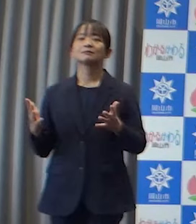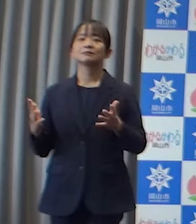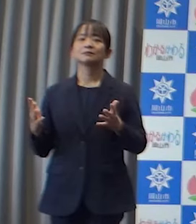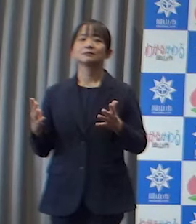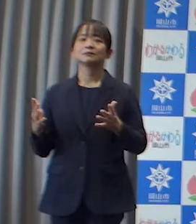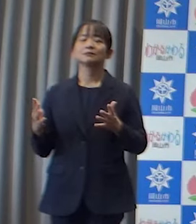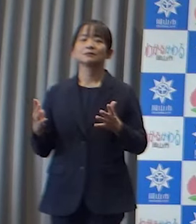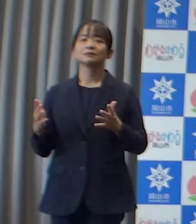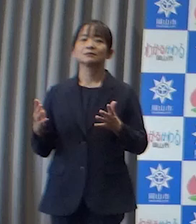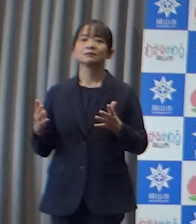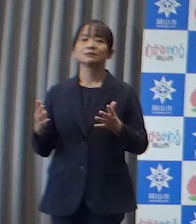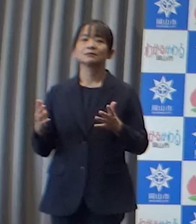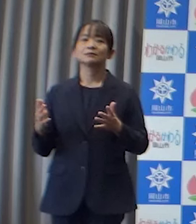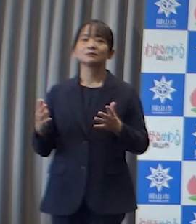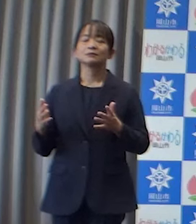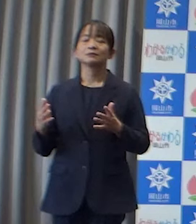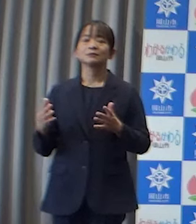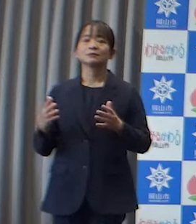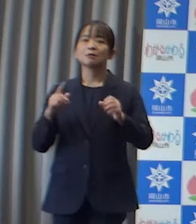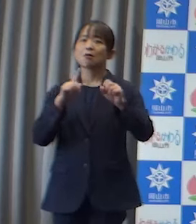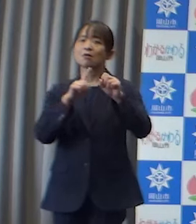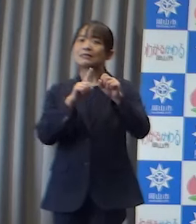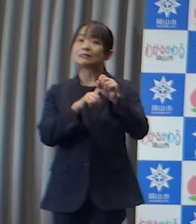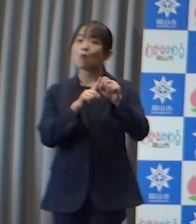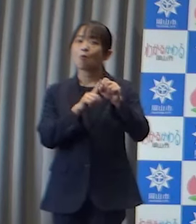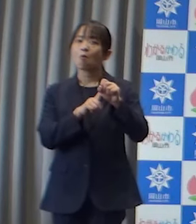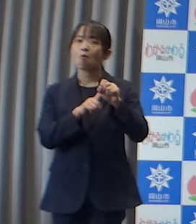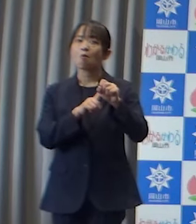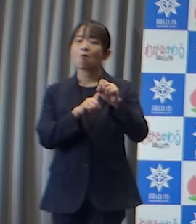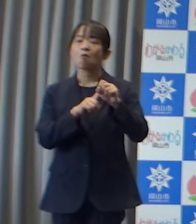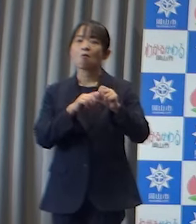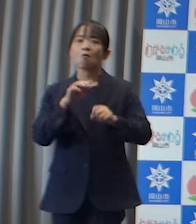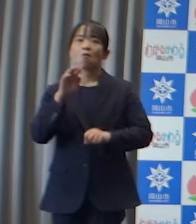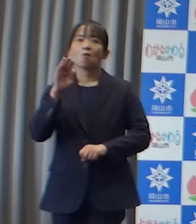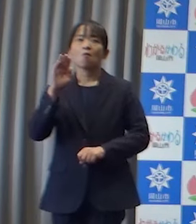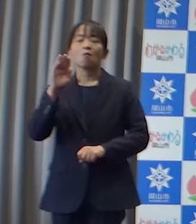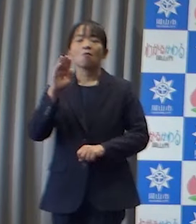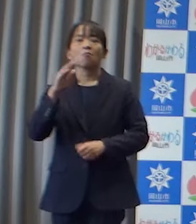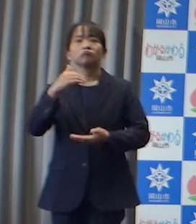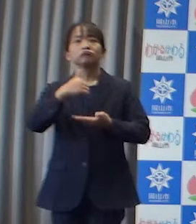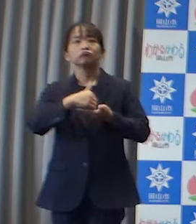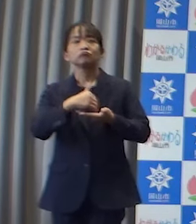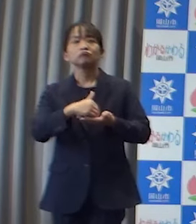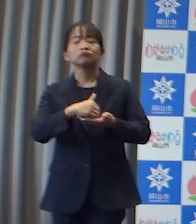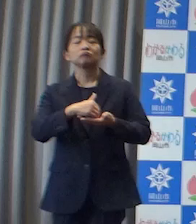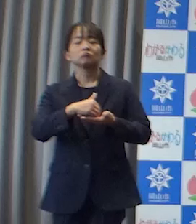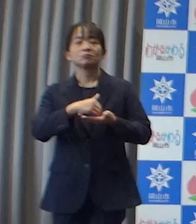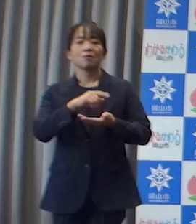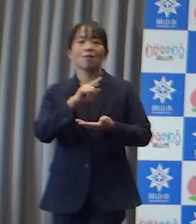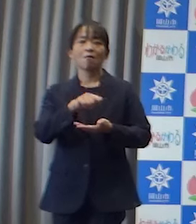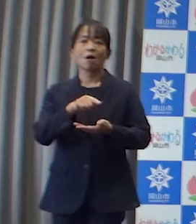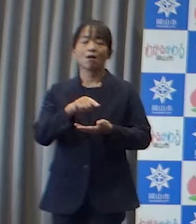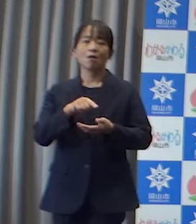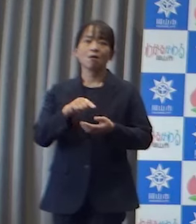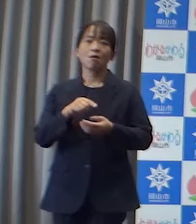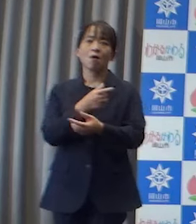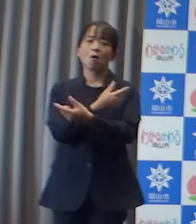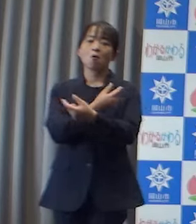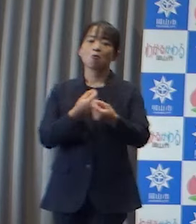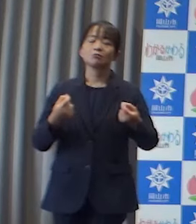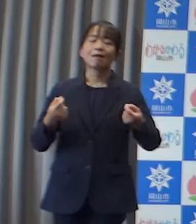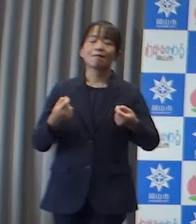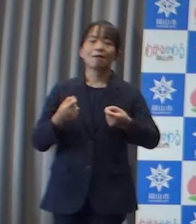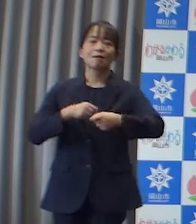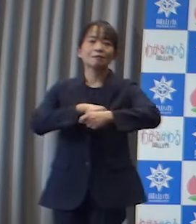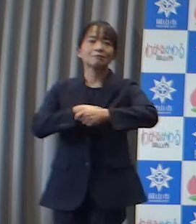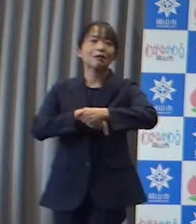から入らないと、お互いどんな中身で話をするか、別に言えば何のために会うかっ